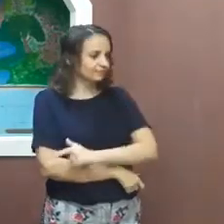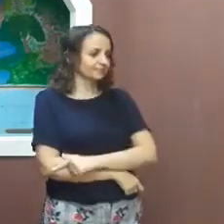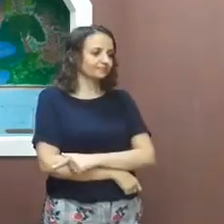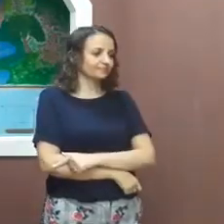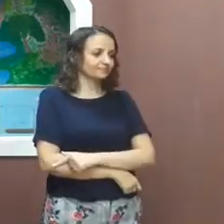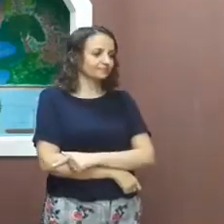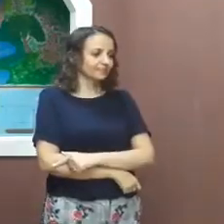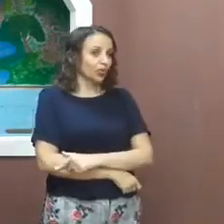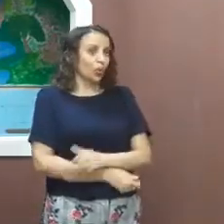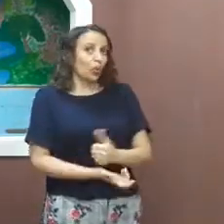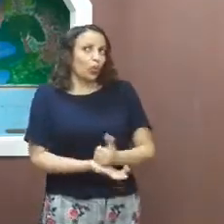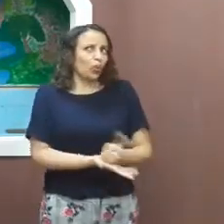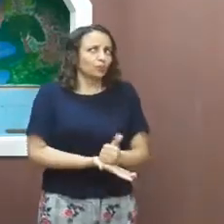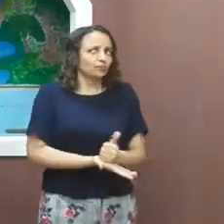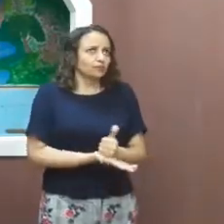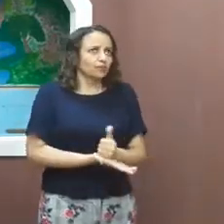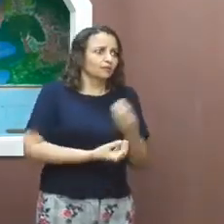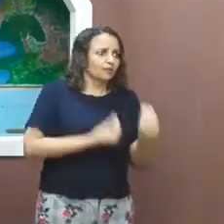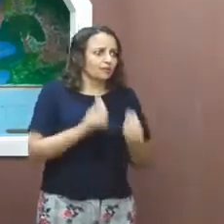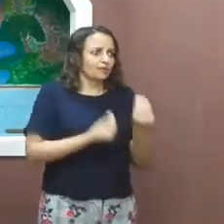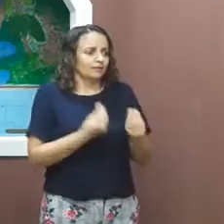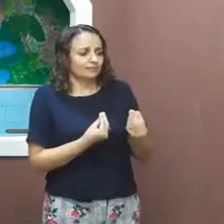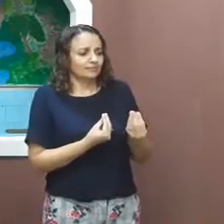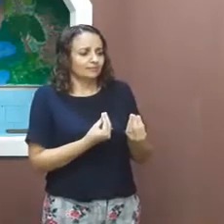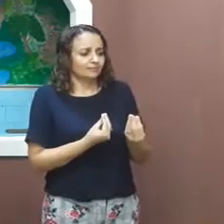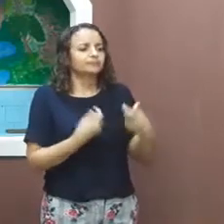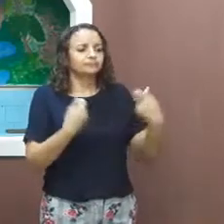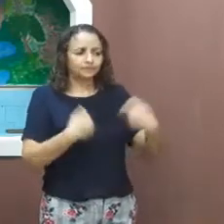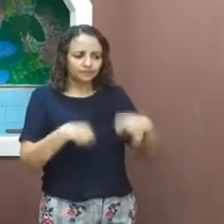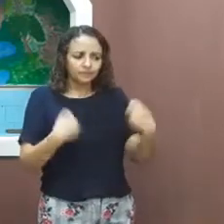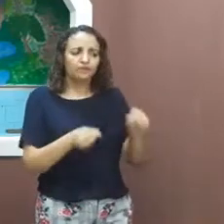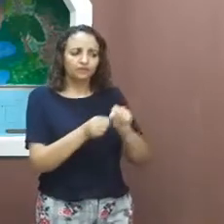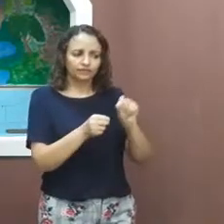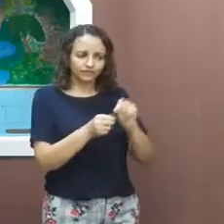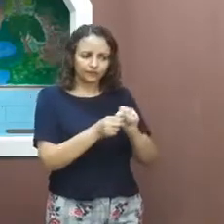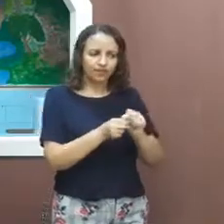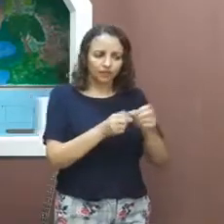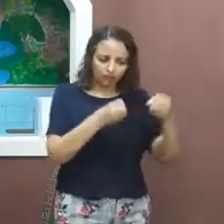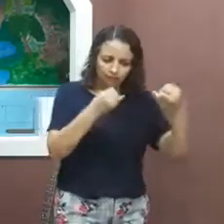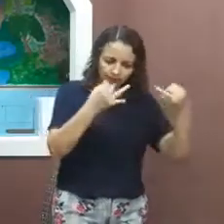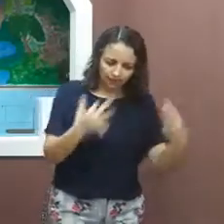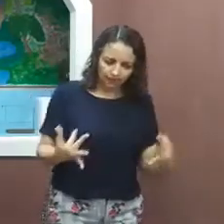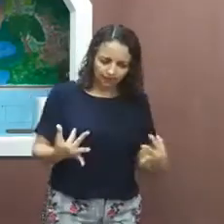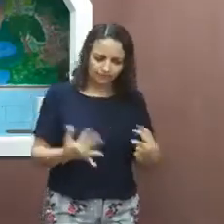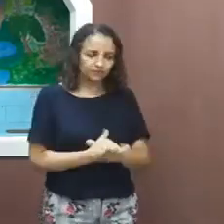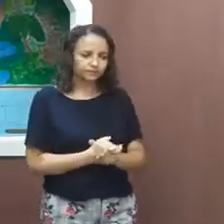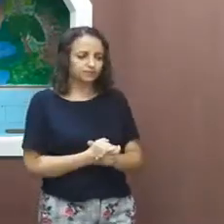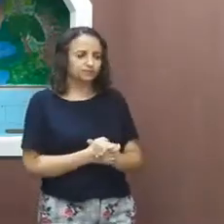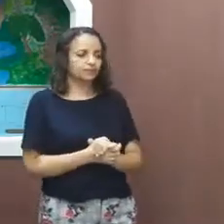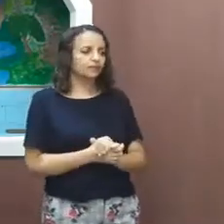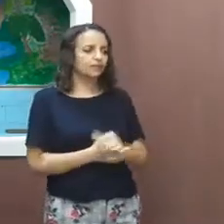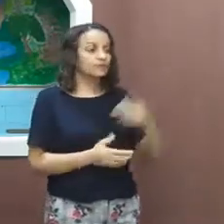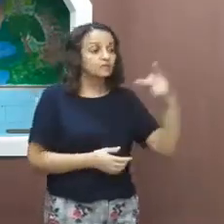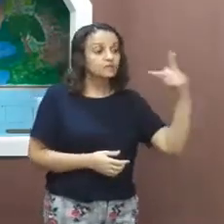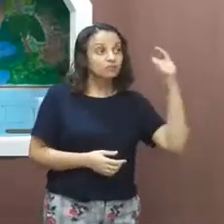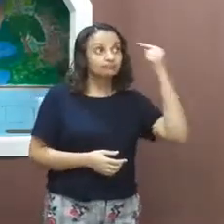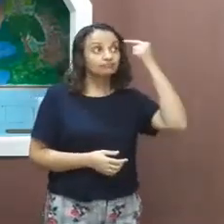dominar, talvez não totalmente, mas que você tem uma grande condição de dominar, são os